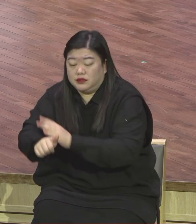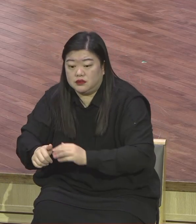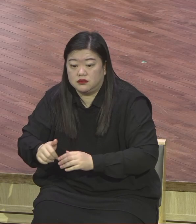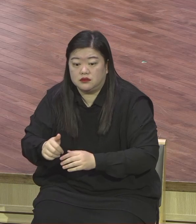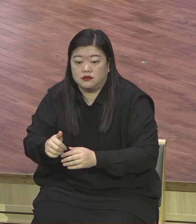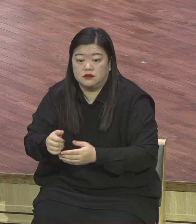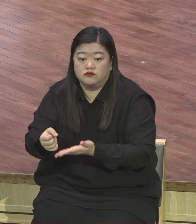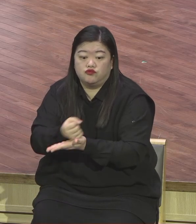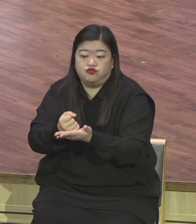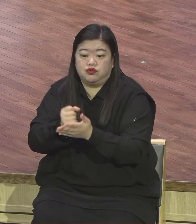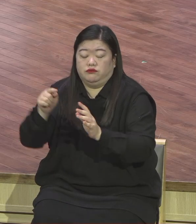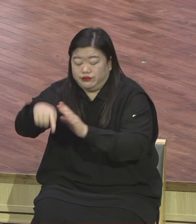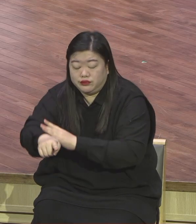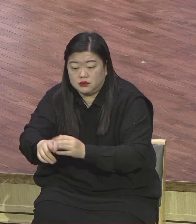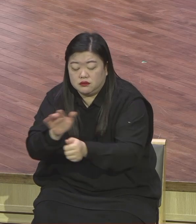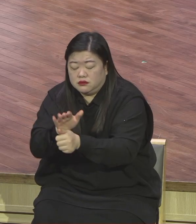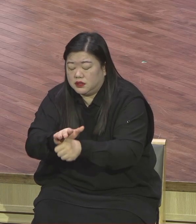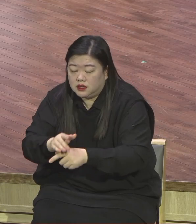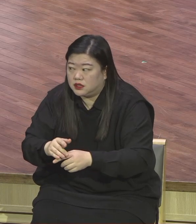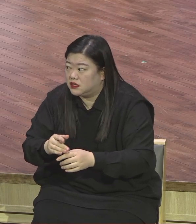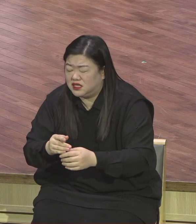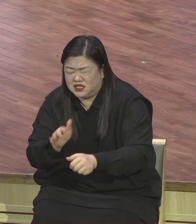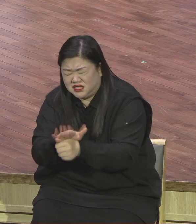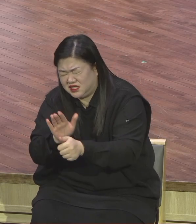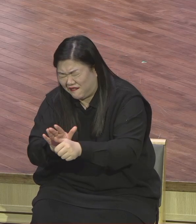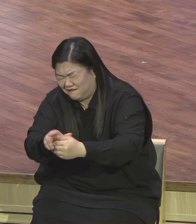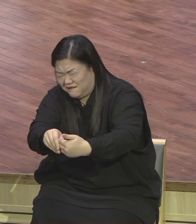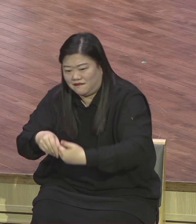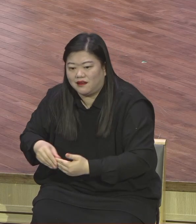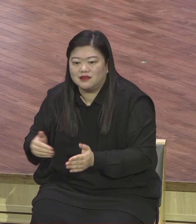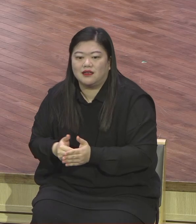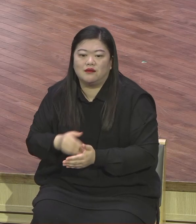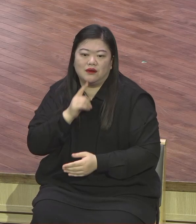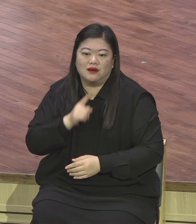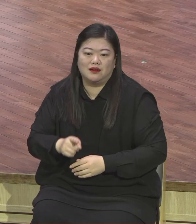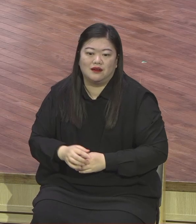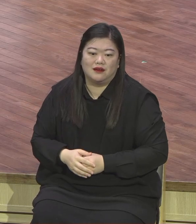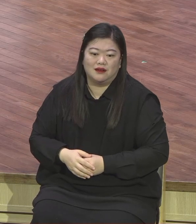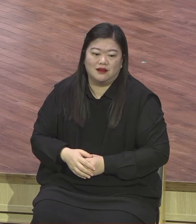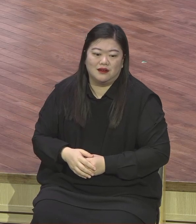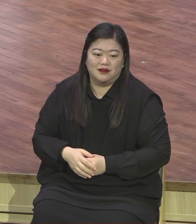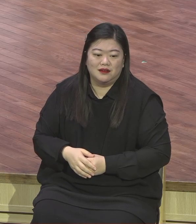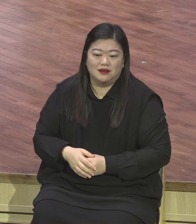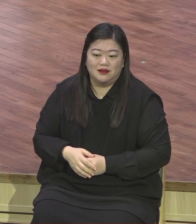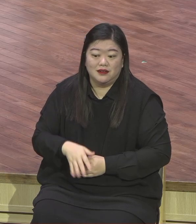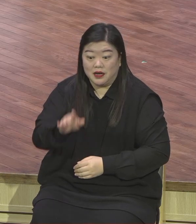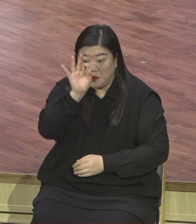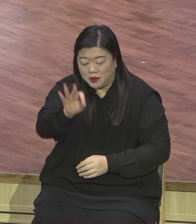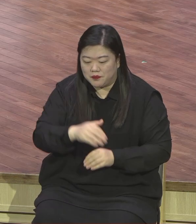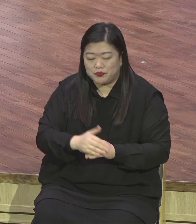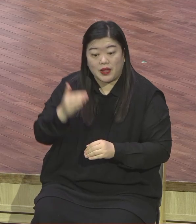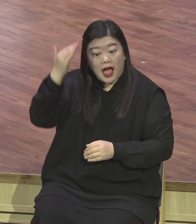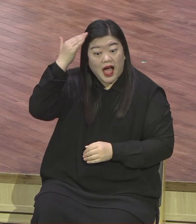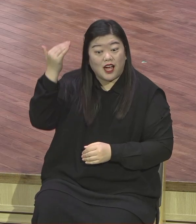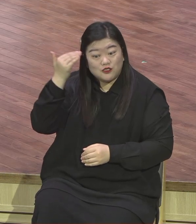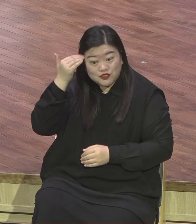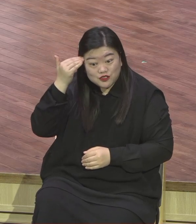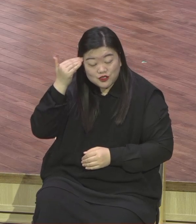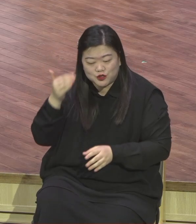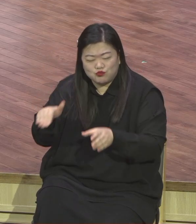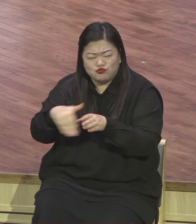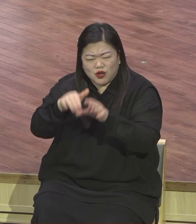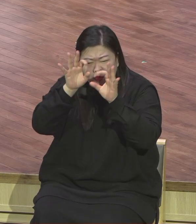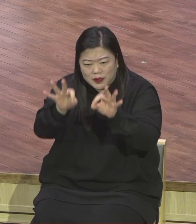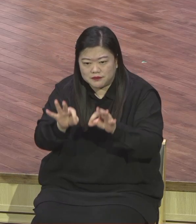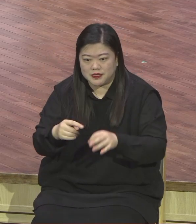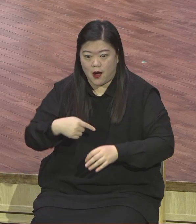사람들은요 특별히 한국 사람들은요 자기 스스로 자기 스스로 나서기를 좋아하지 않습니다